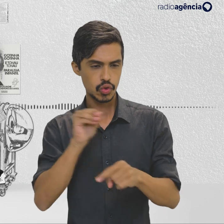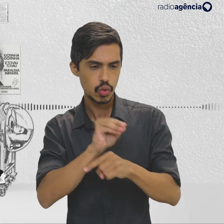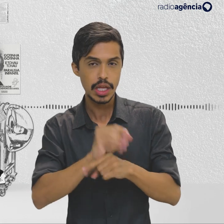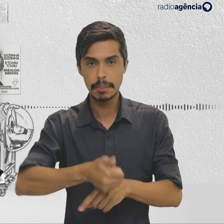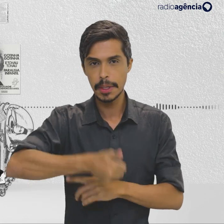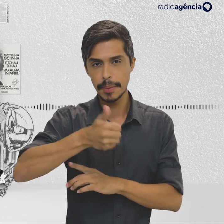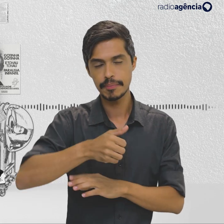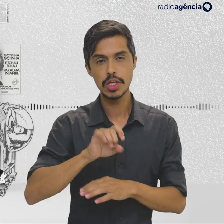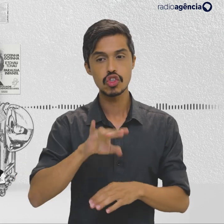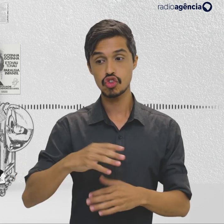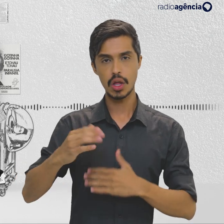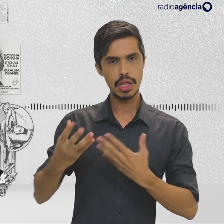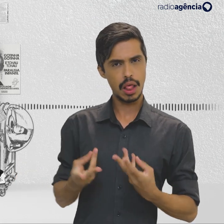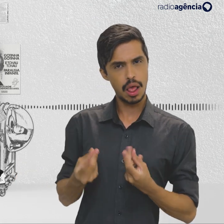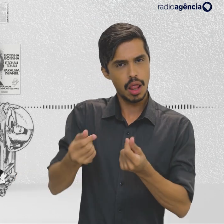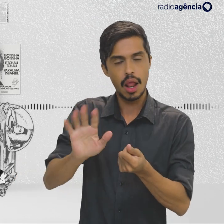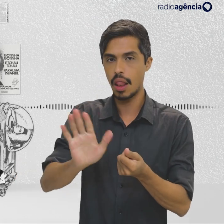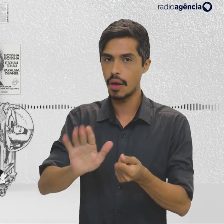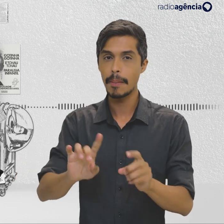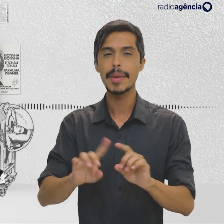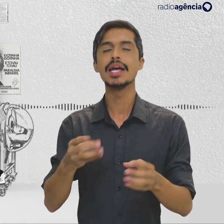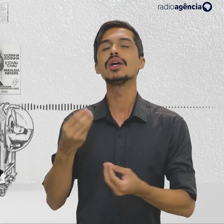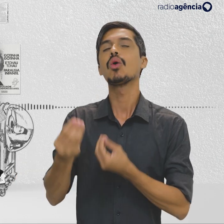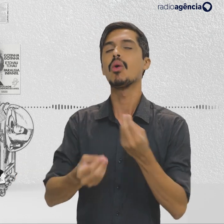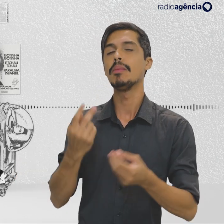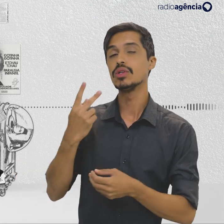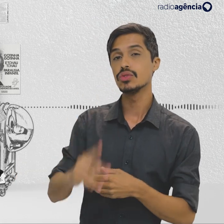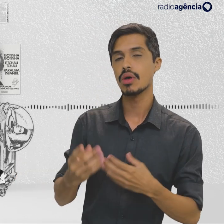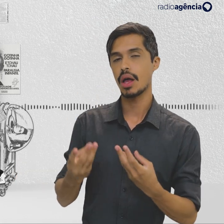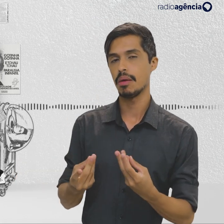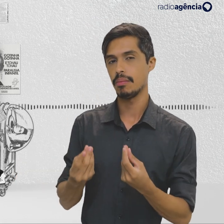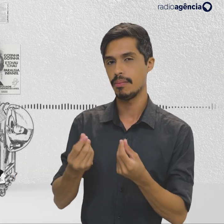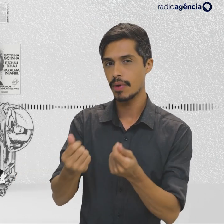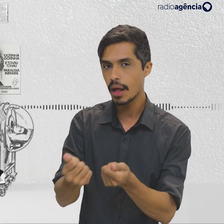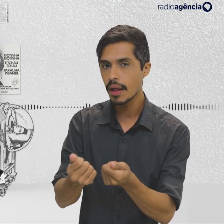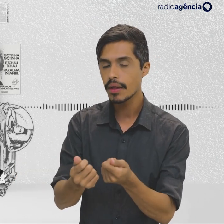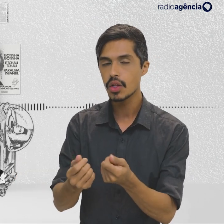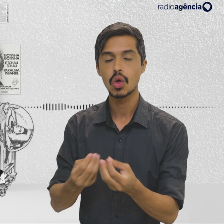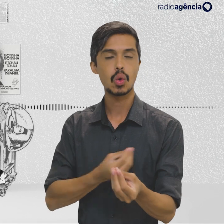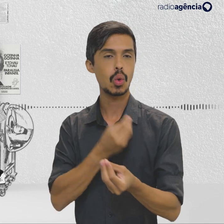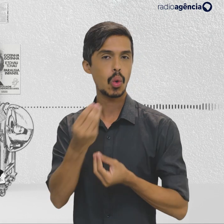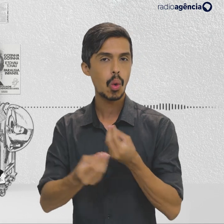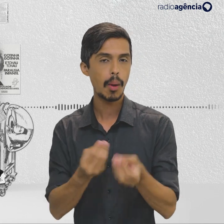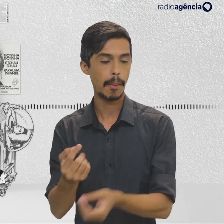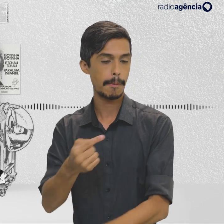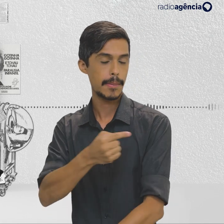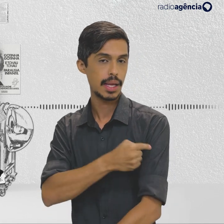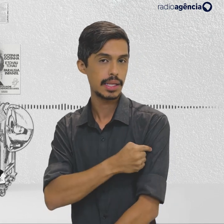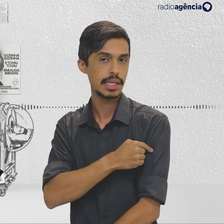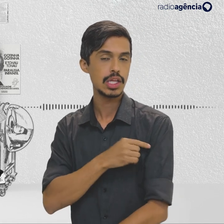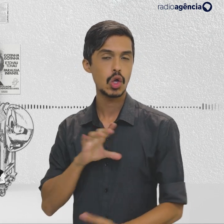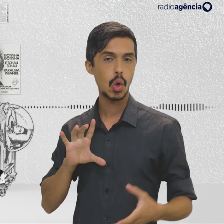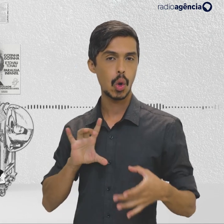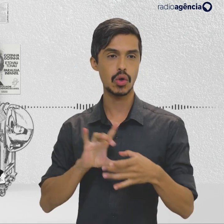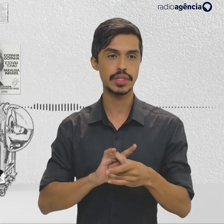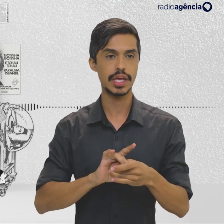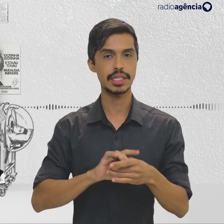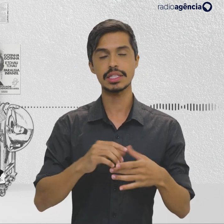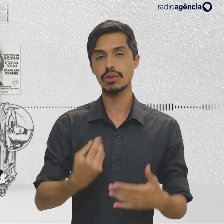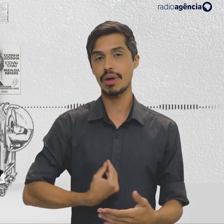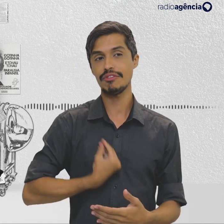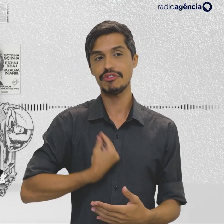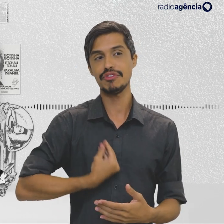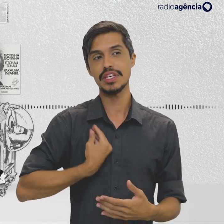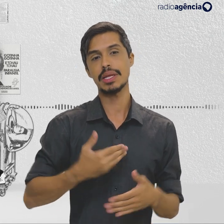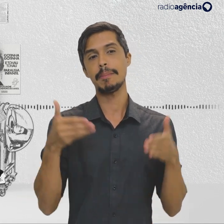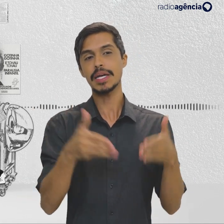sobre habilidade mas é como é que aquela habilidade como é que fazer vacinação tem a ver